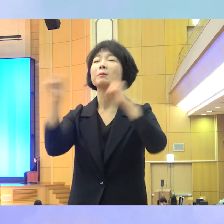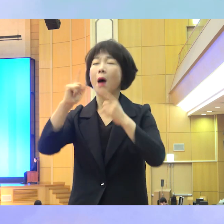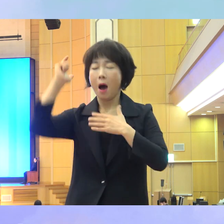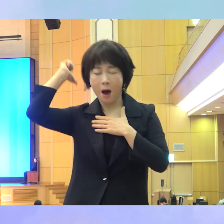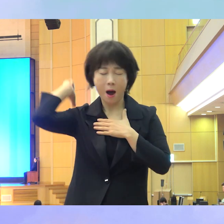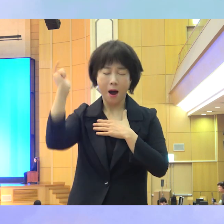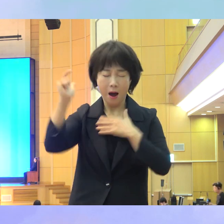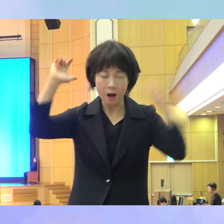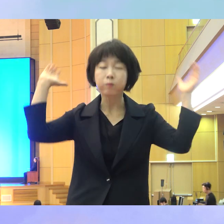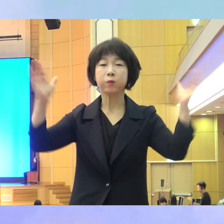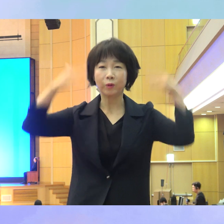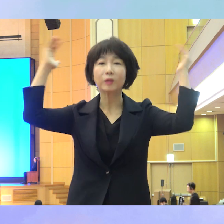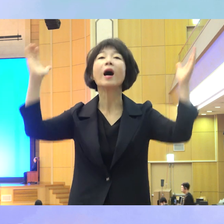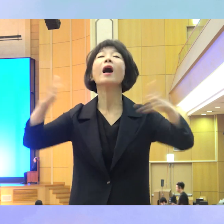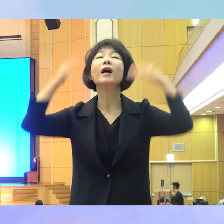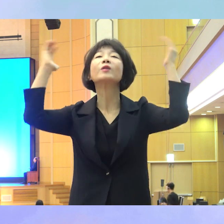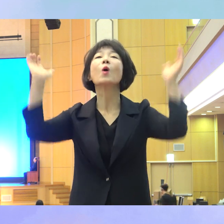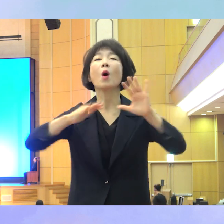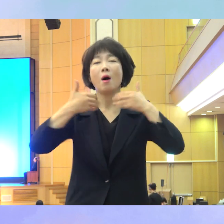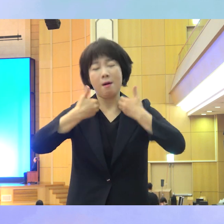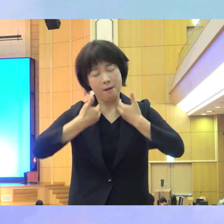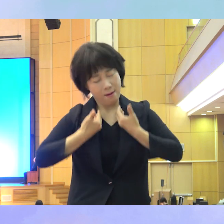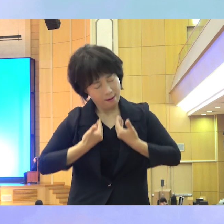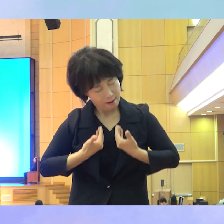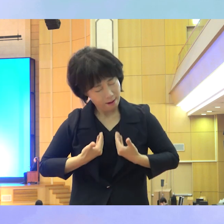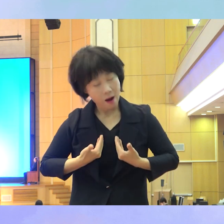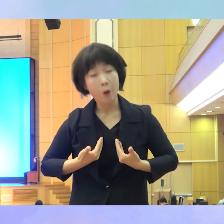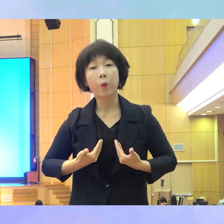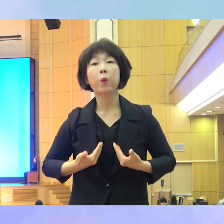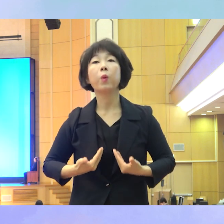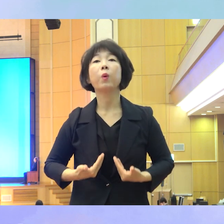말씀에 거센 풍랑도